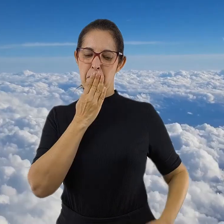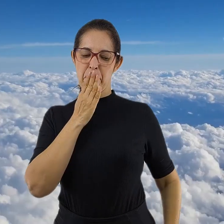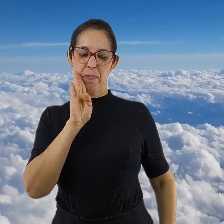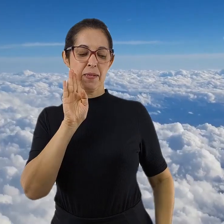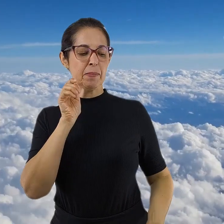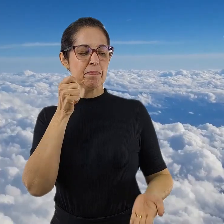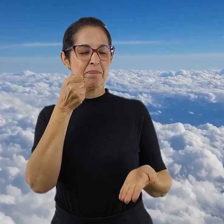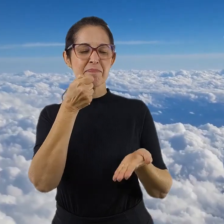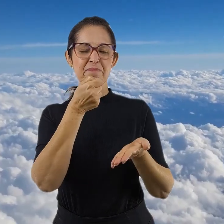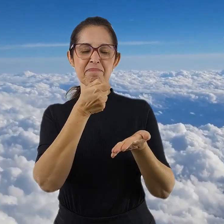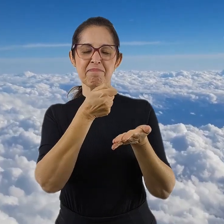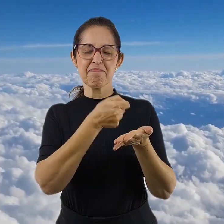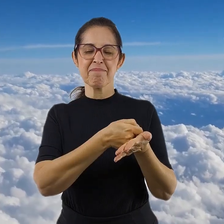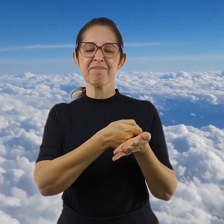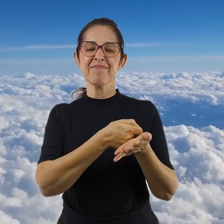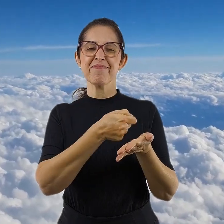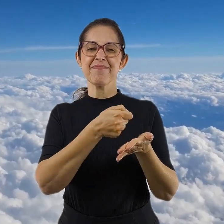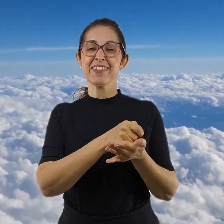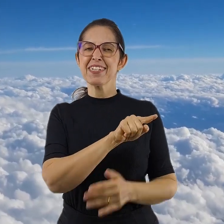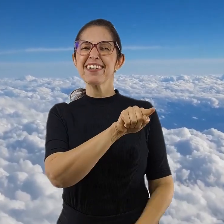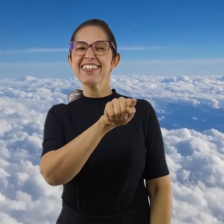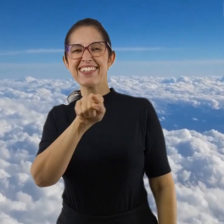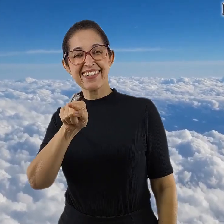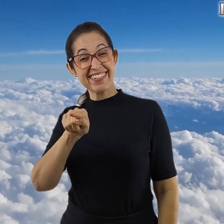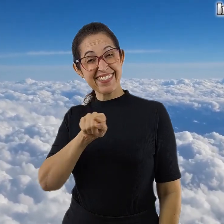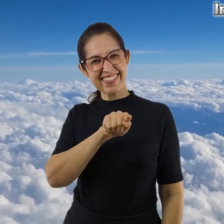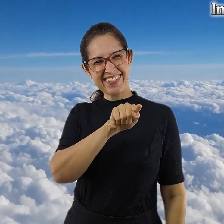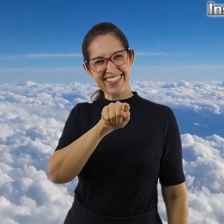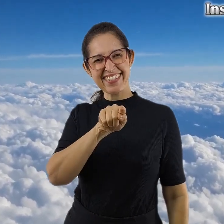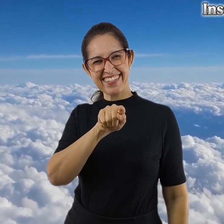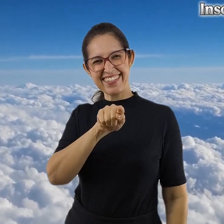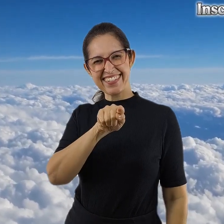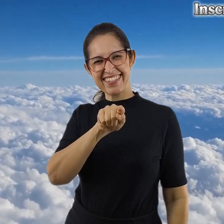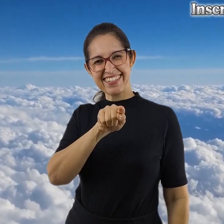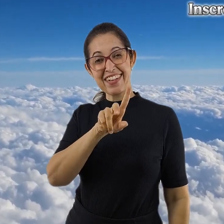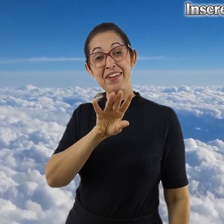entrarei. Em minha promessa e o